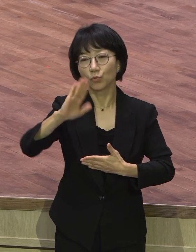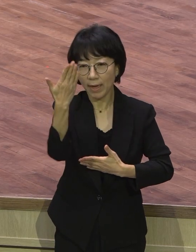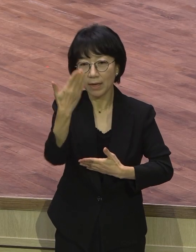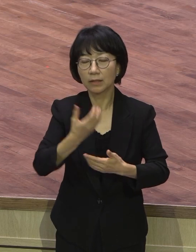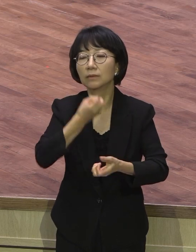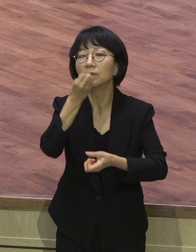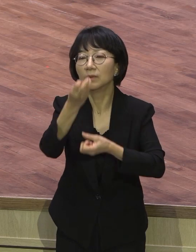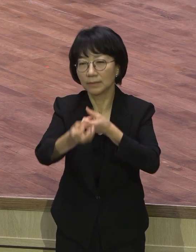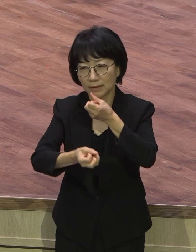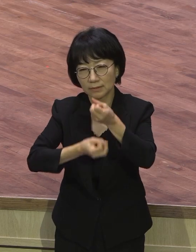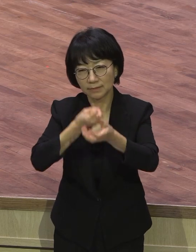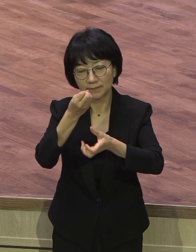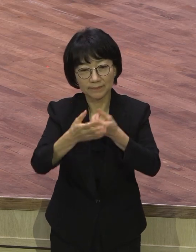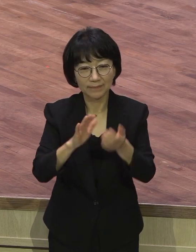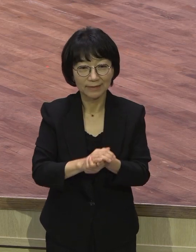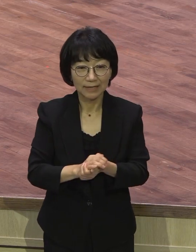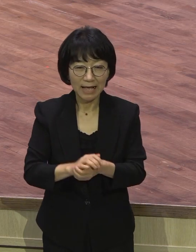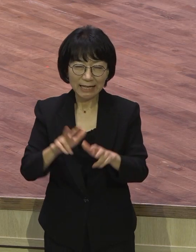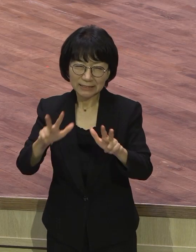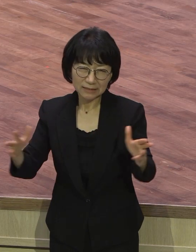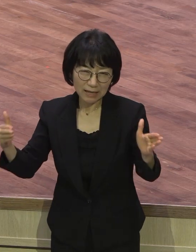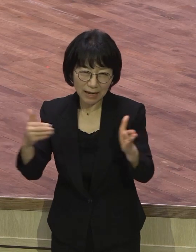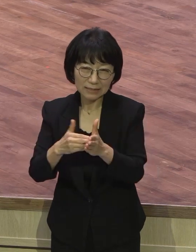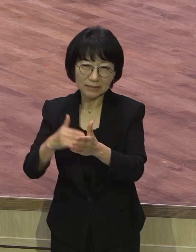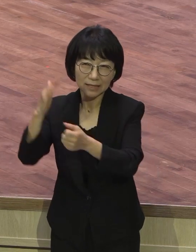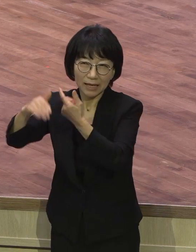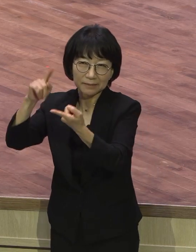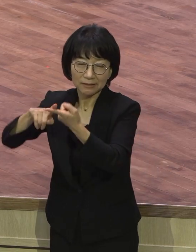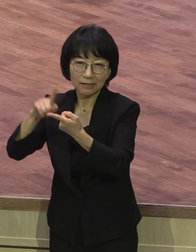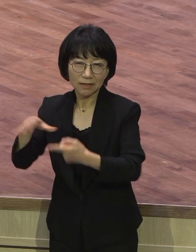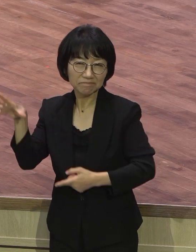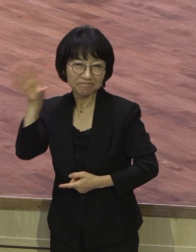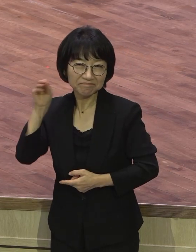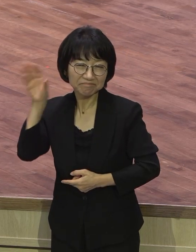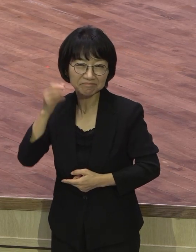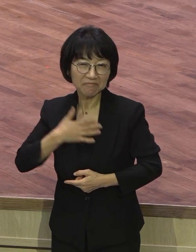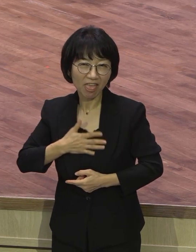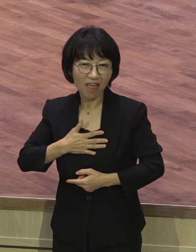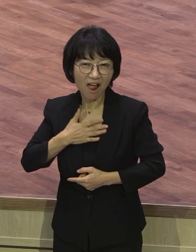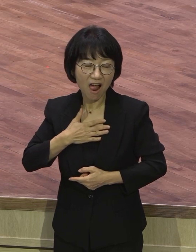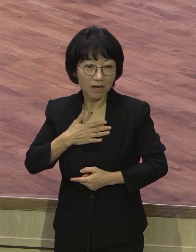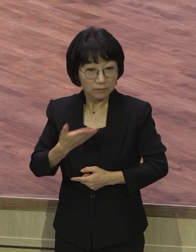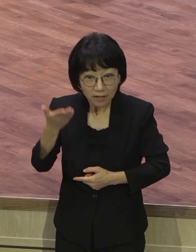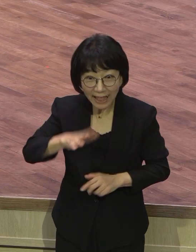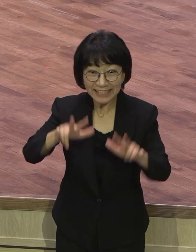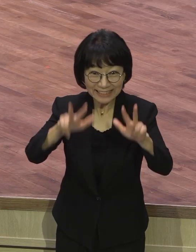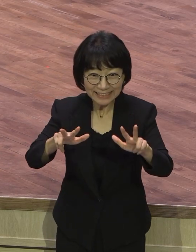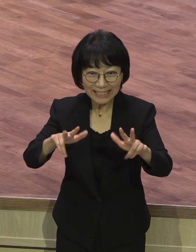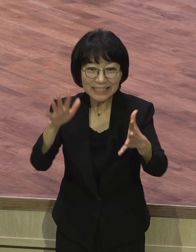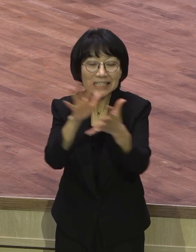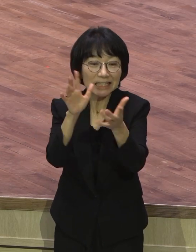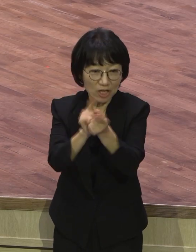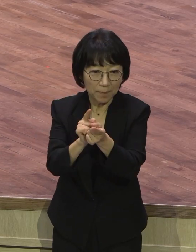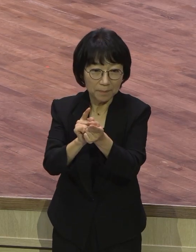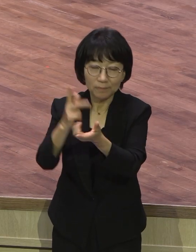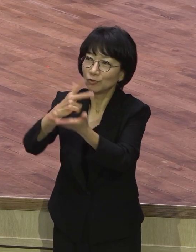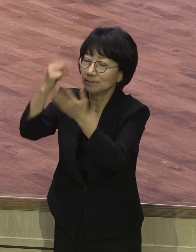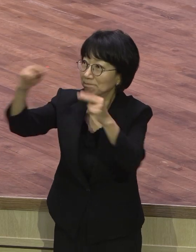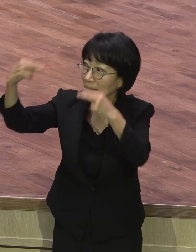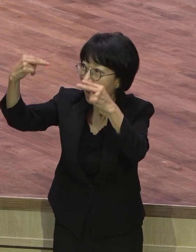내가 죽게 대하여 귀로만 하여 귀로 듣기만 하여 사오나 이제는 눈으로 주로